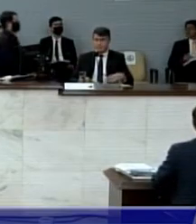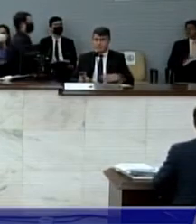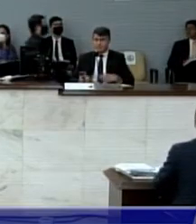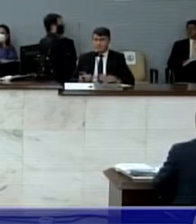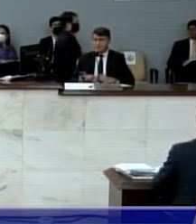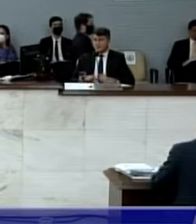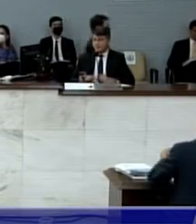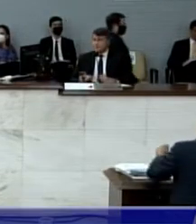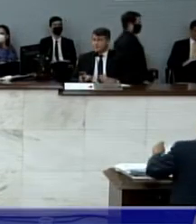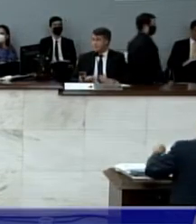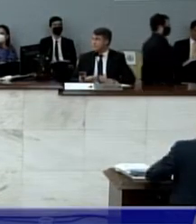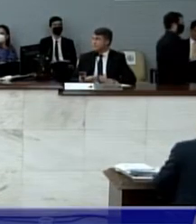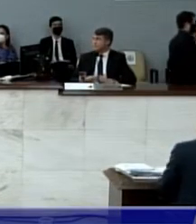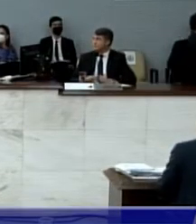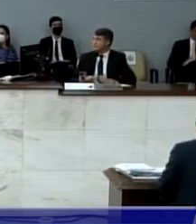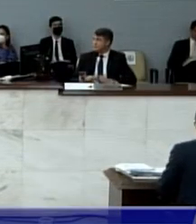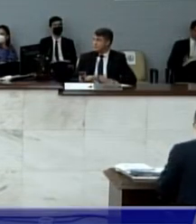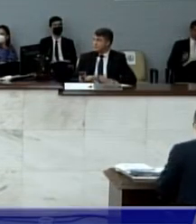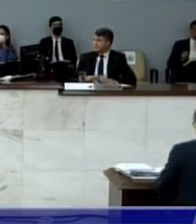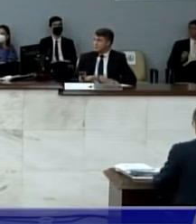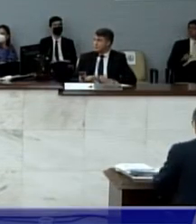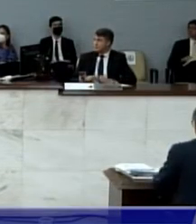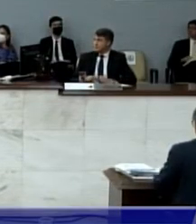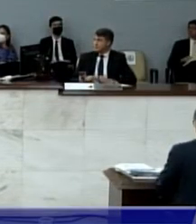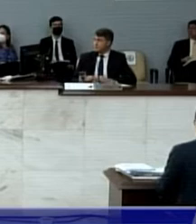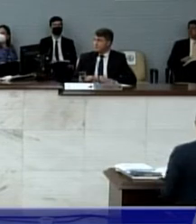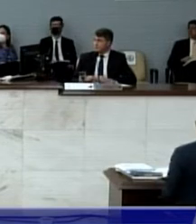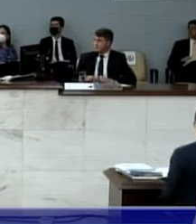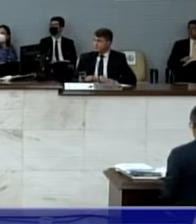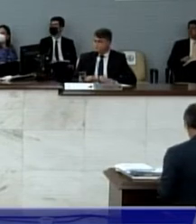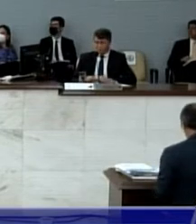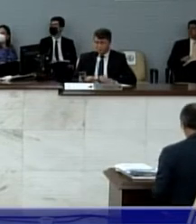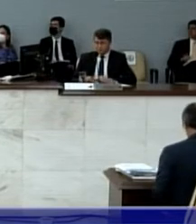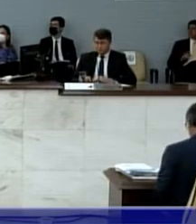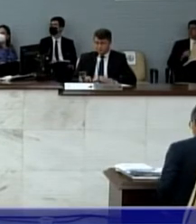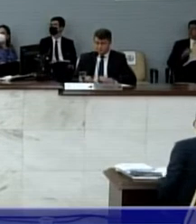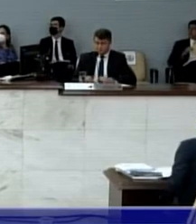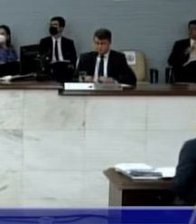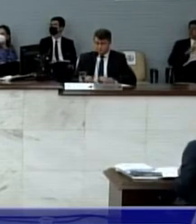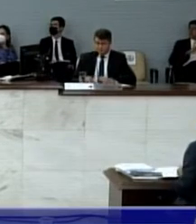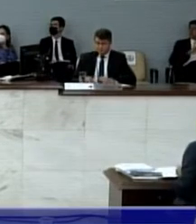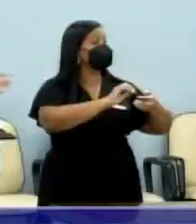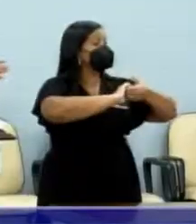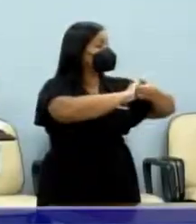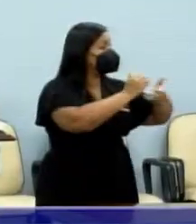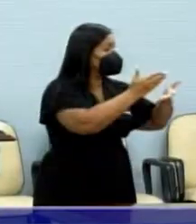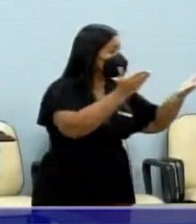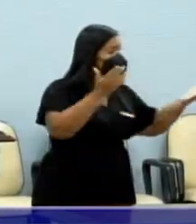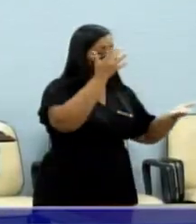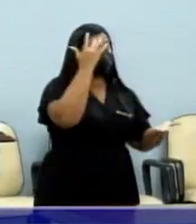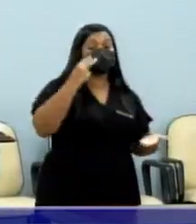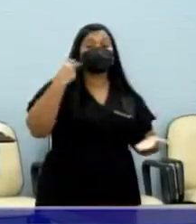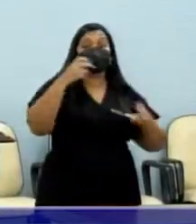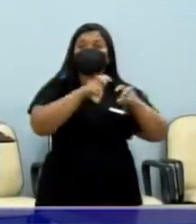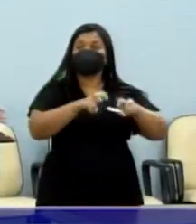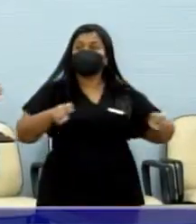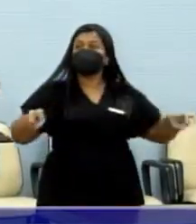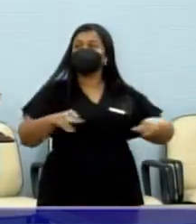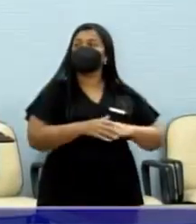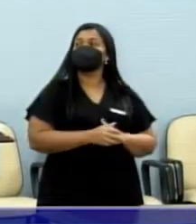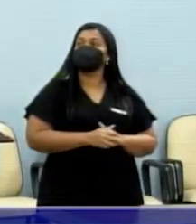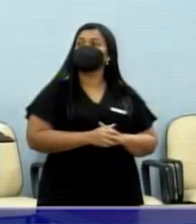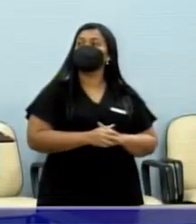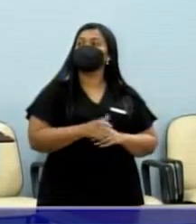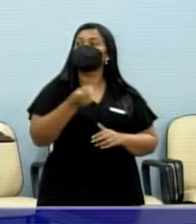Obrigado, Pedro. Quero agradecer a presença de todos os munícipes aqui, saudar os vereadores, a mesa, o senhor Pedro Roberto